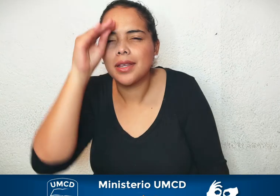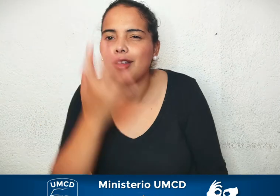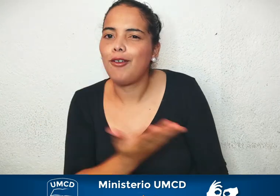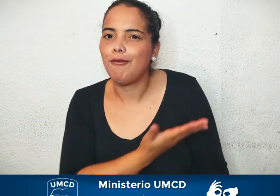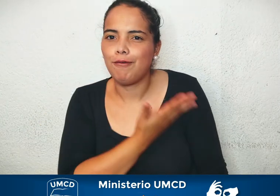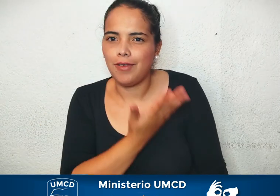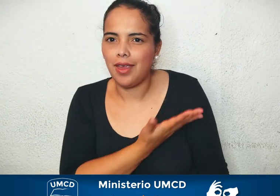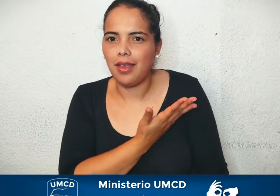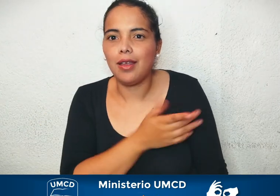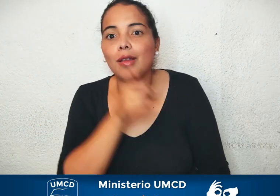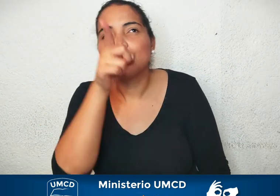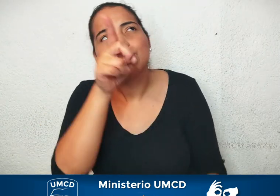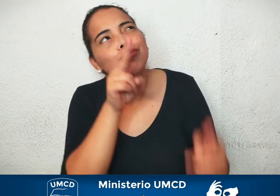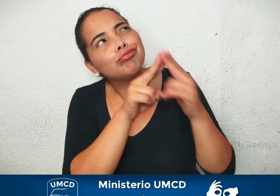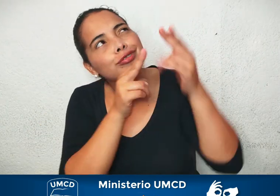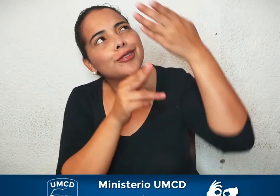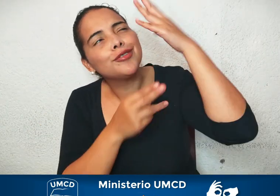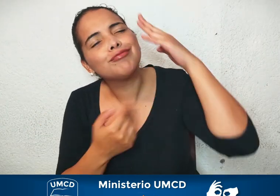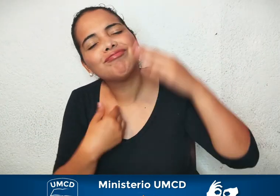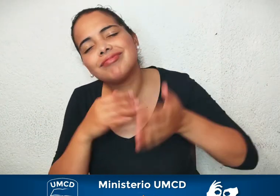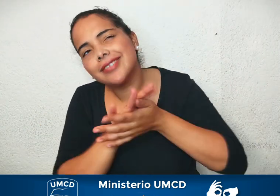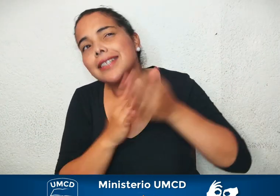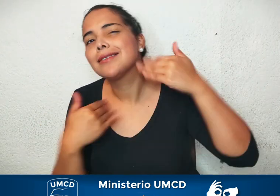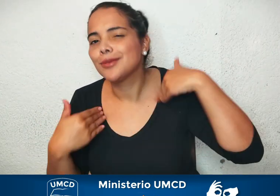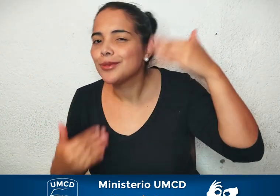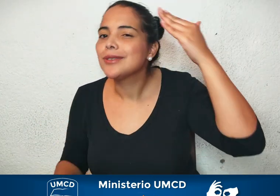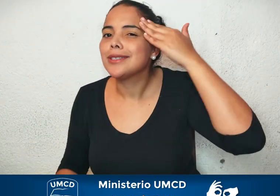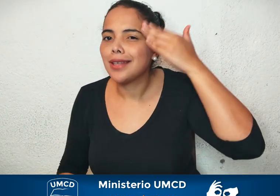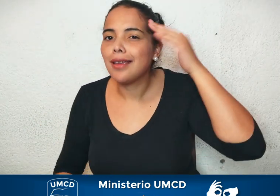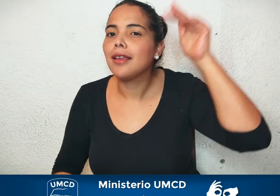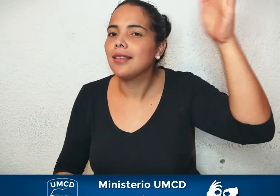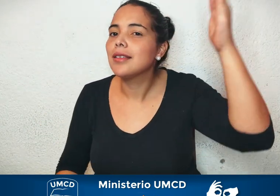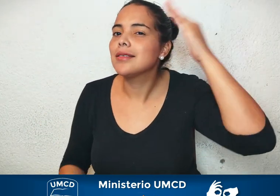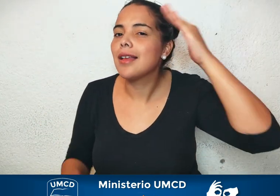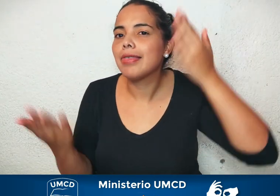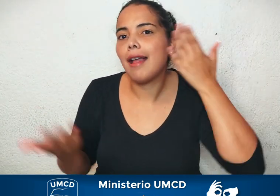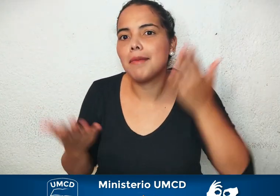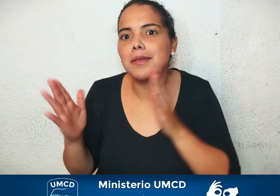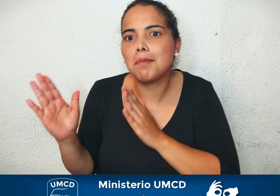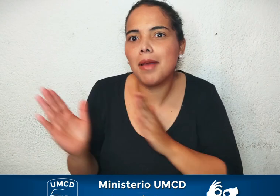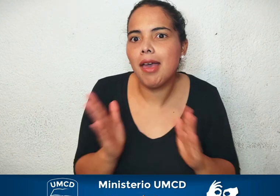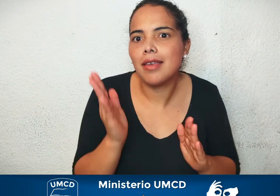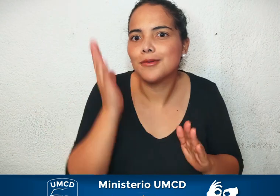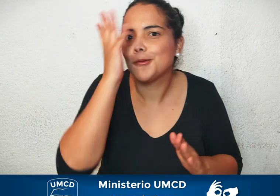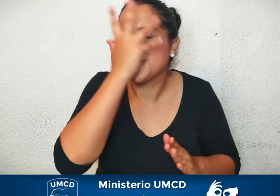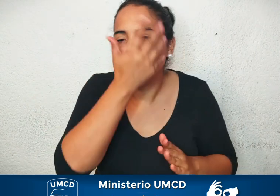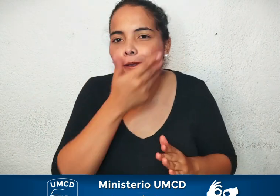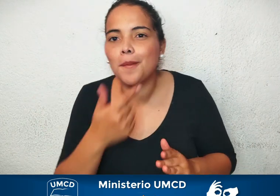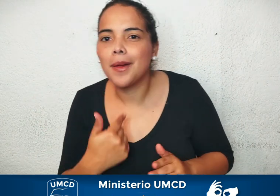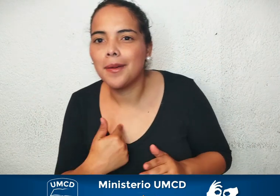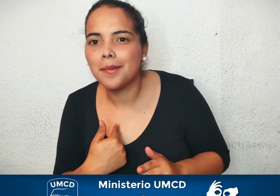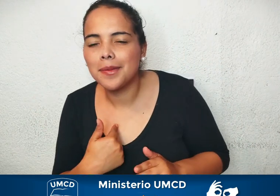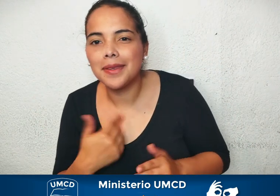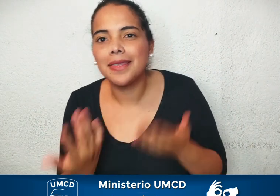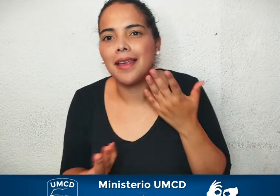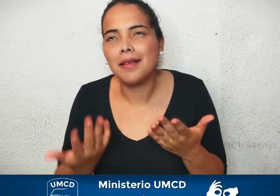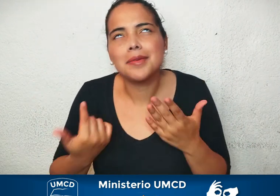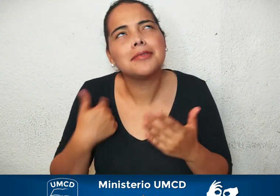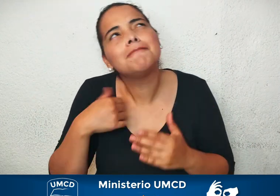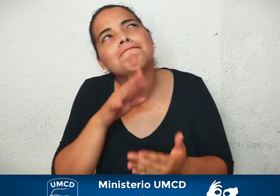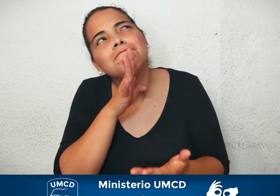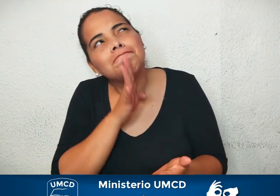Toma tiempo llegar a conocer a Dios y depositar nuestra esperanza en Él y entregarle todo y no